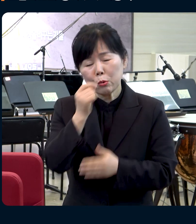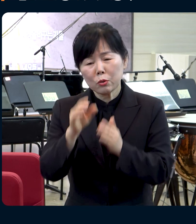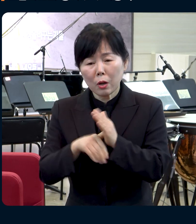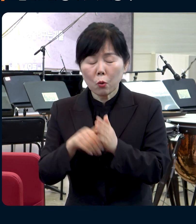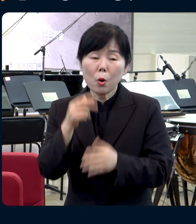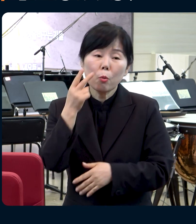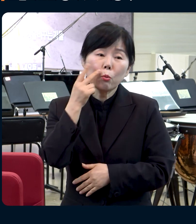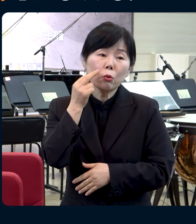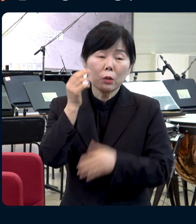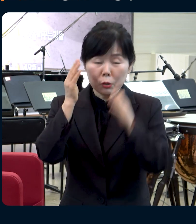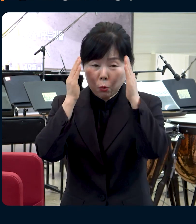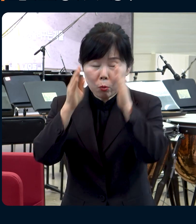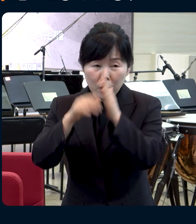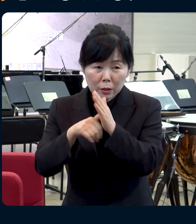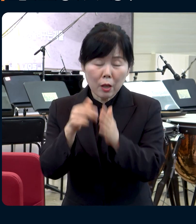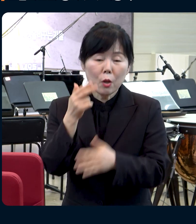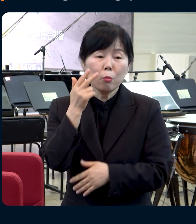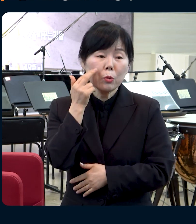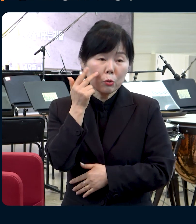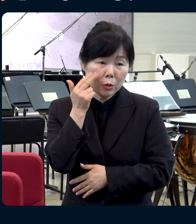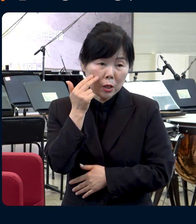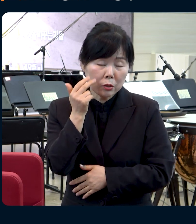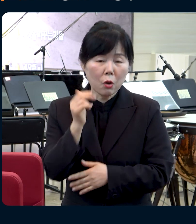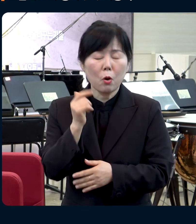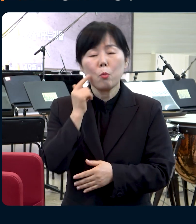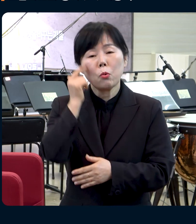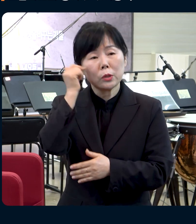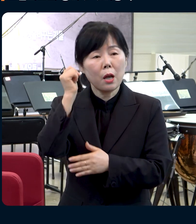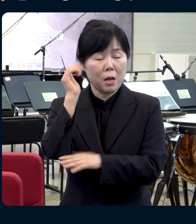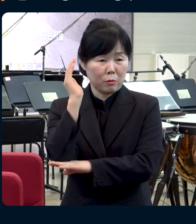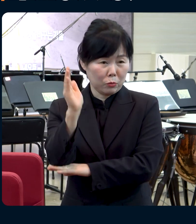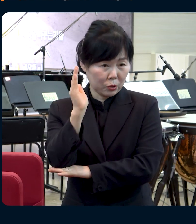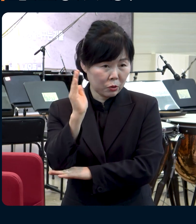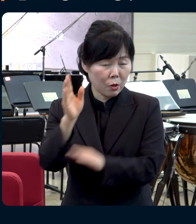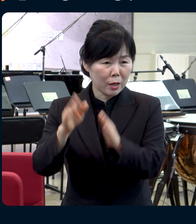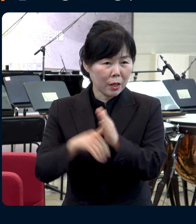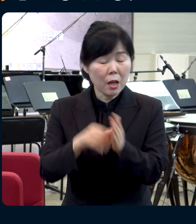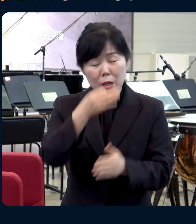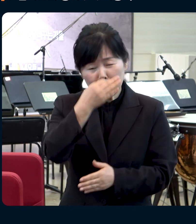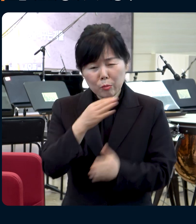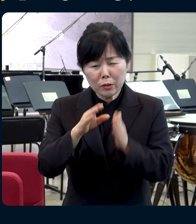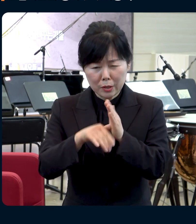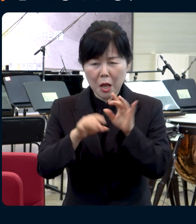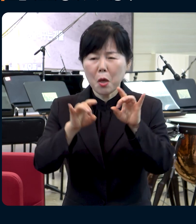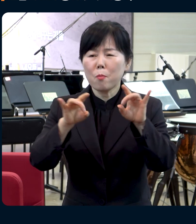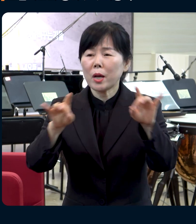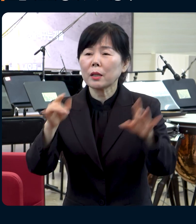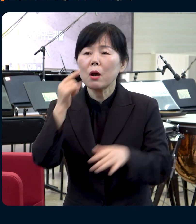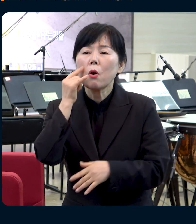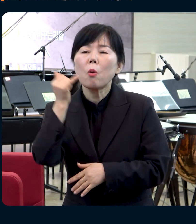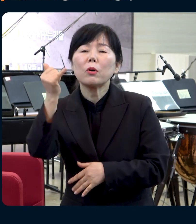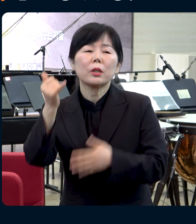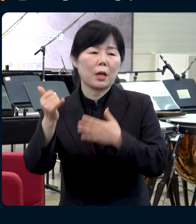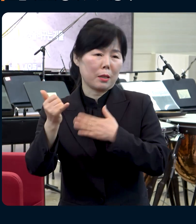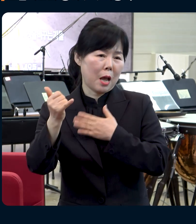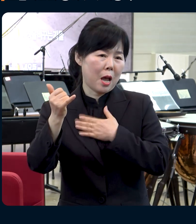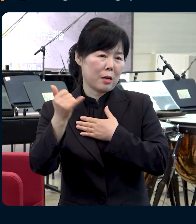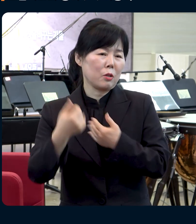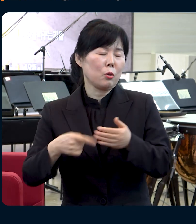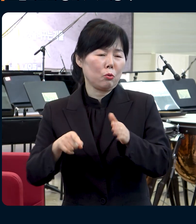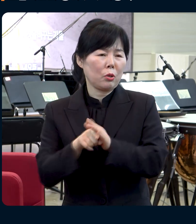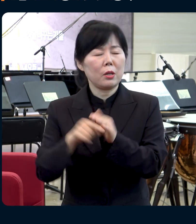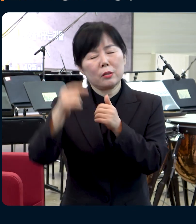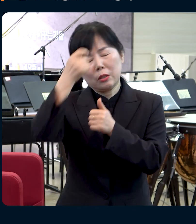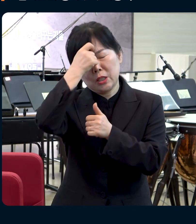유학하면서 이민교회를 섬기면서 너무나도 힘들고 포기하고 싶은 마음이 들 때마다 우리 어머님이 저를 위해서 항상 기도하시는 거예요. 매일